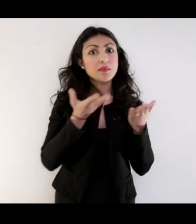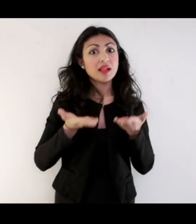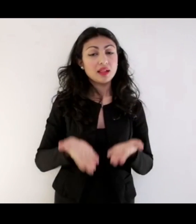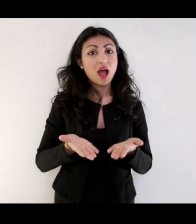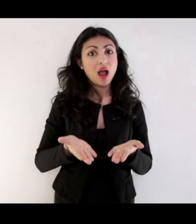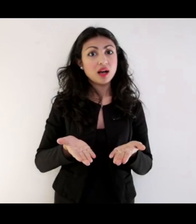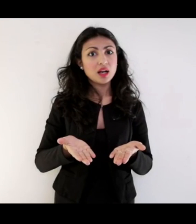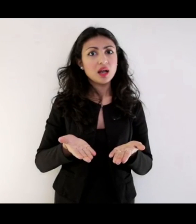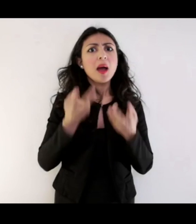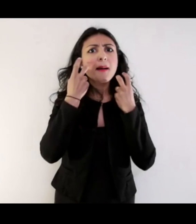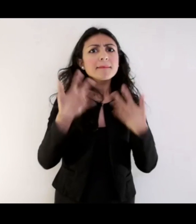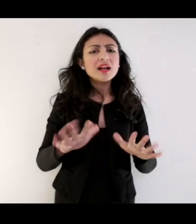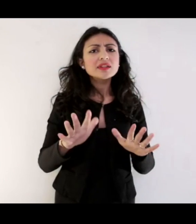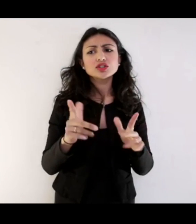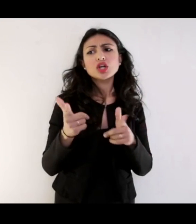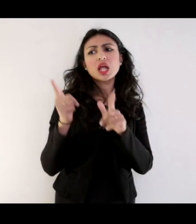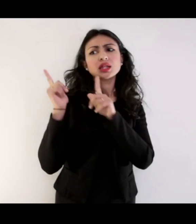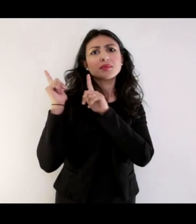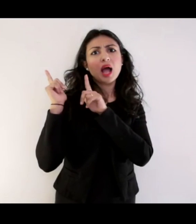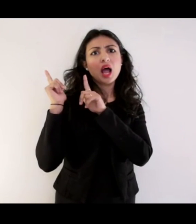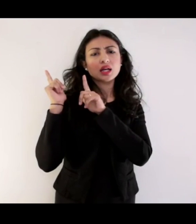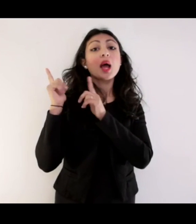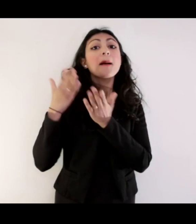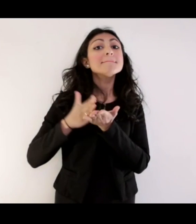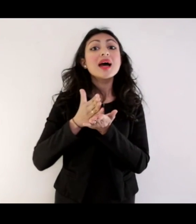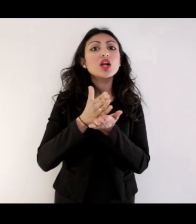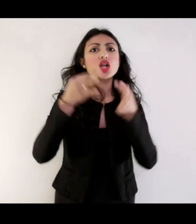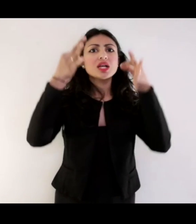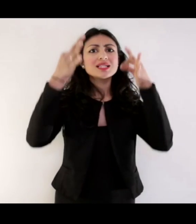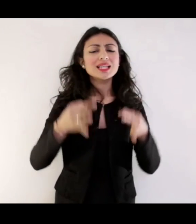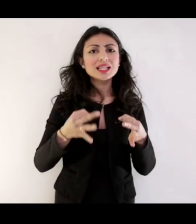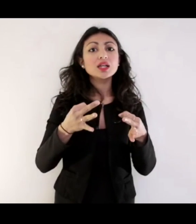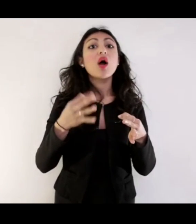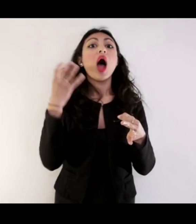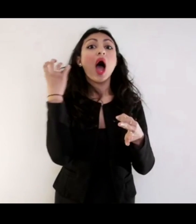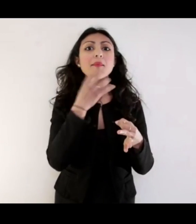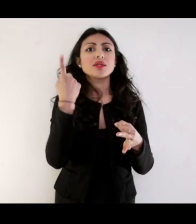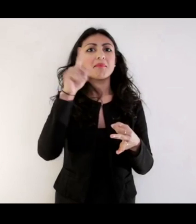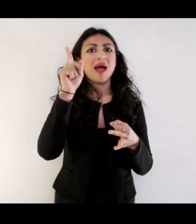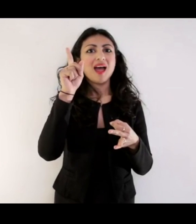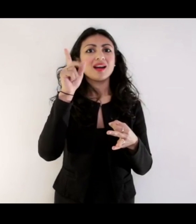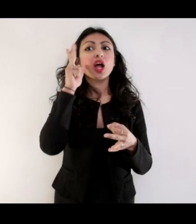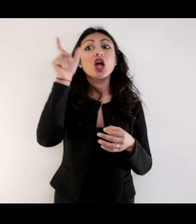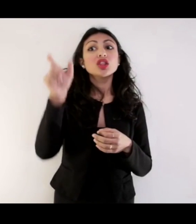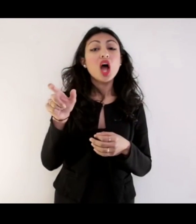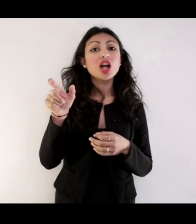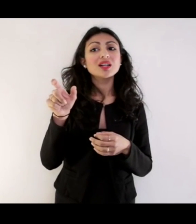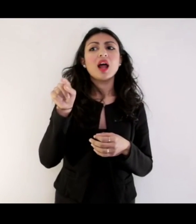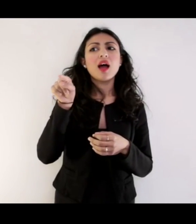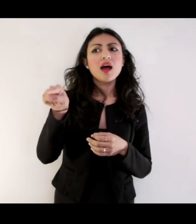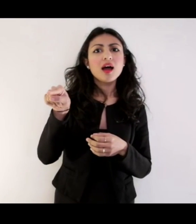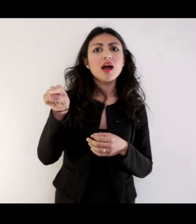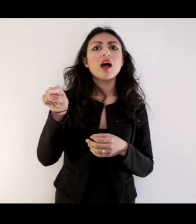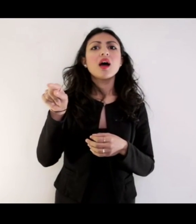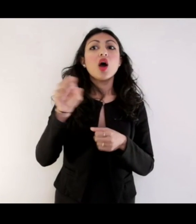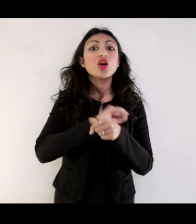nostro, hanno ormai da settimane realizzato dei percorsi sicuri separati per la donna